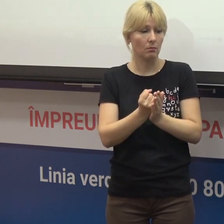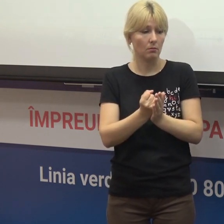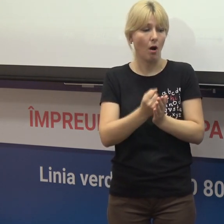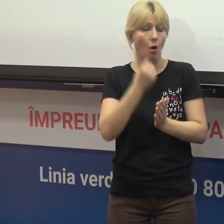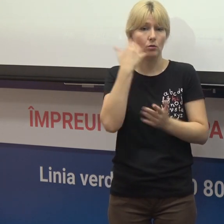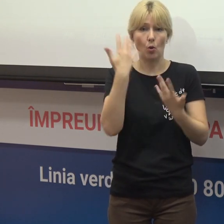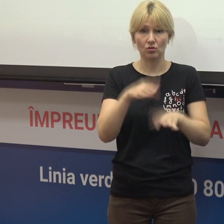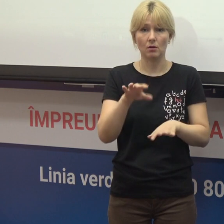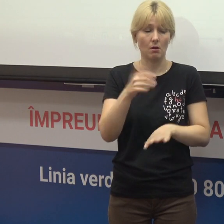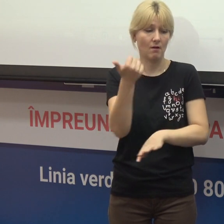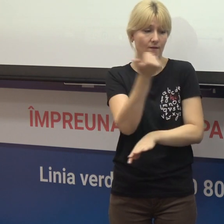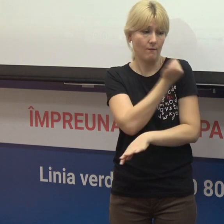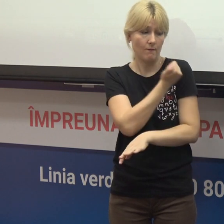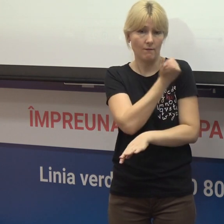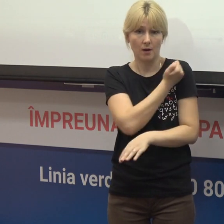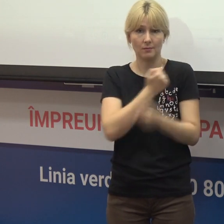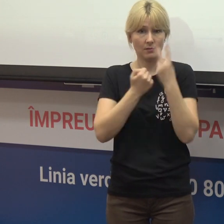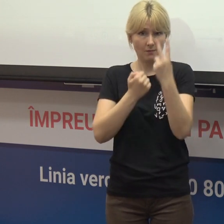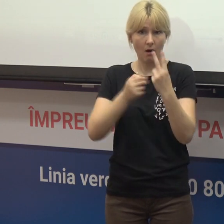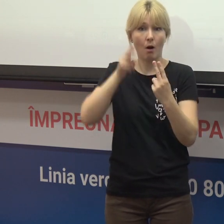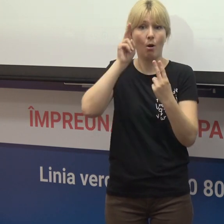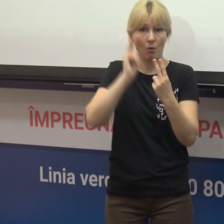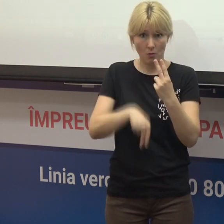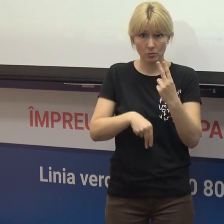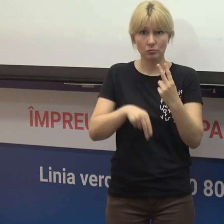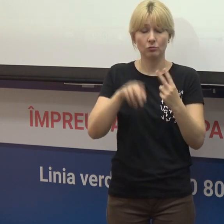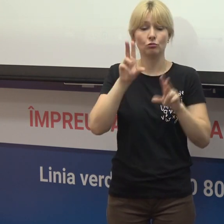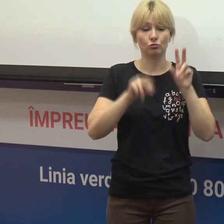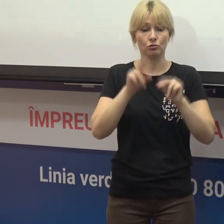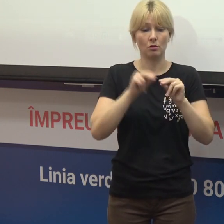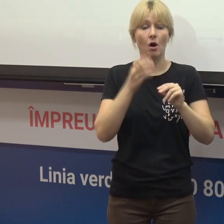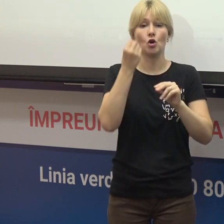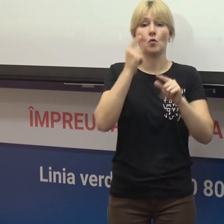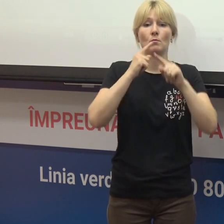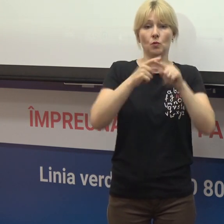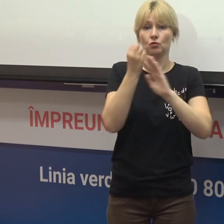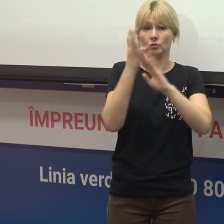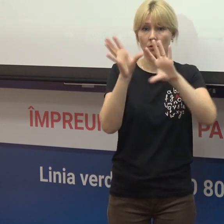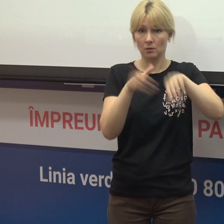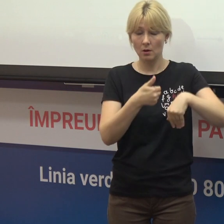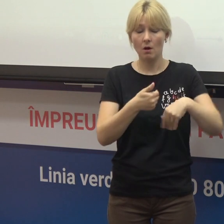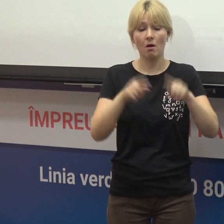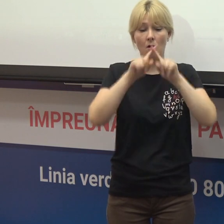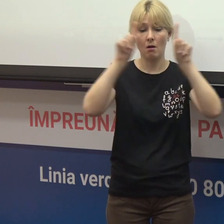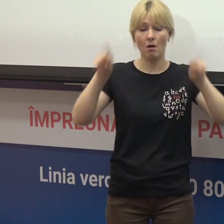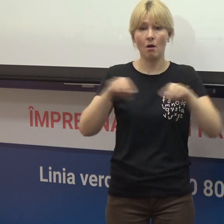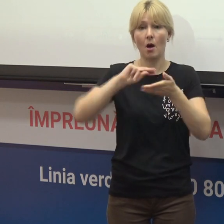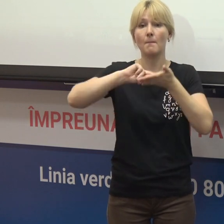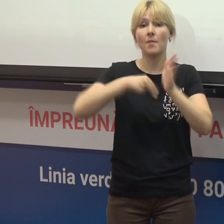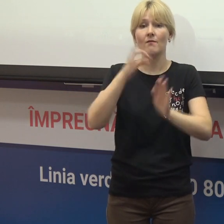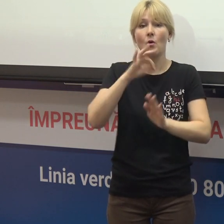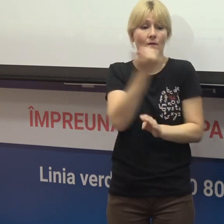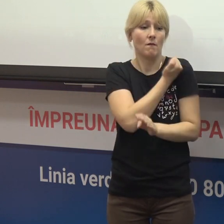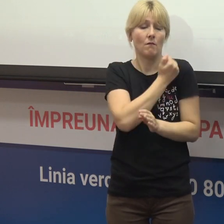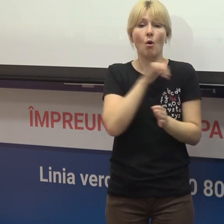complex, vă zic, de vaccin, conform schemei. Deci nu se vorbește la ziua de azi despre